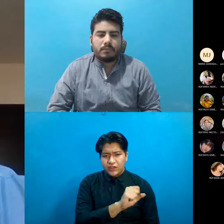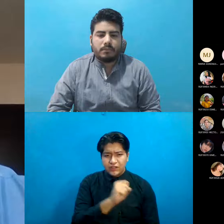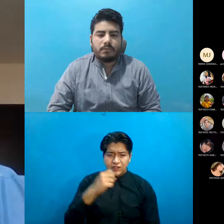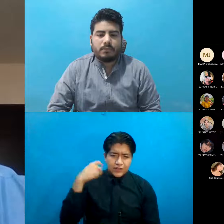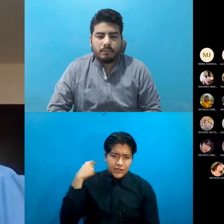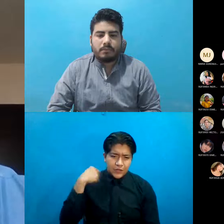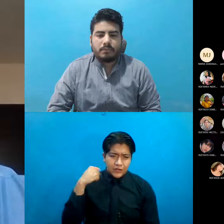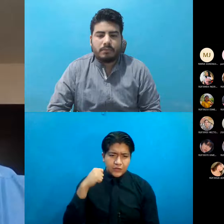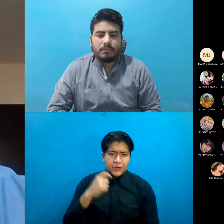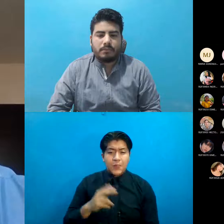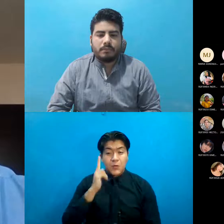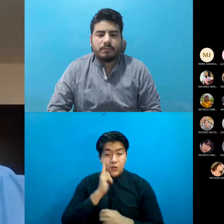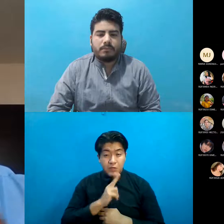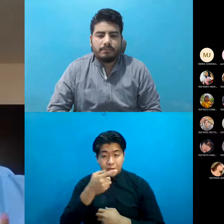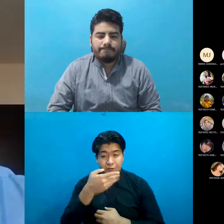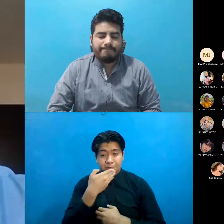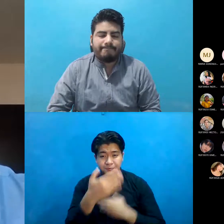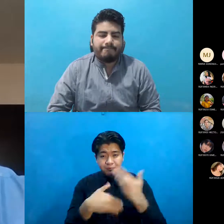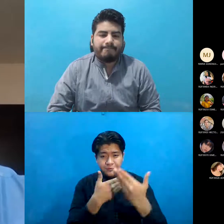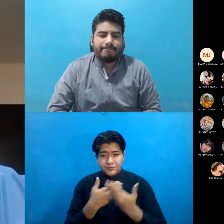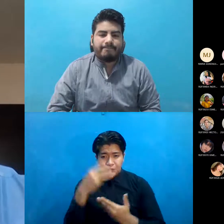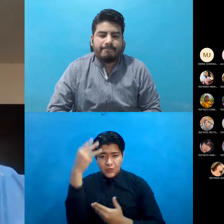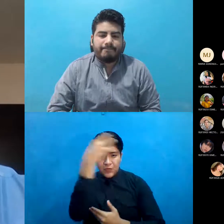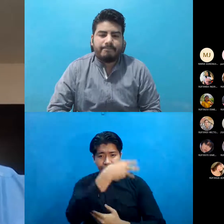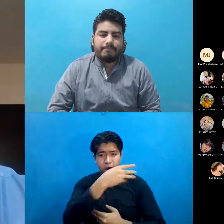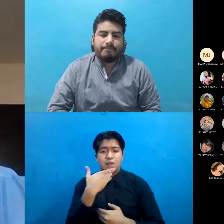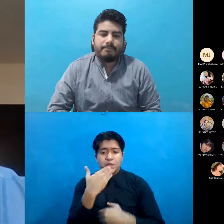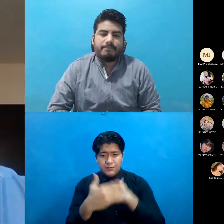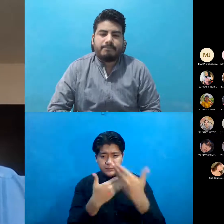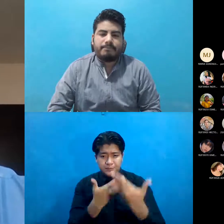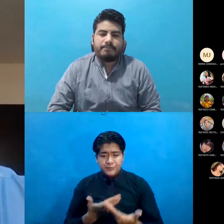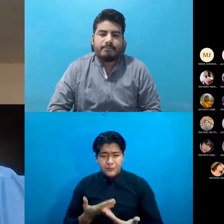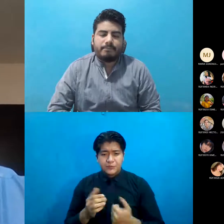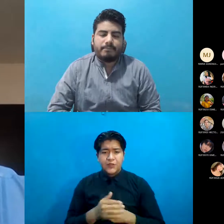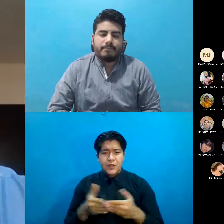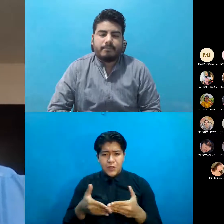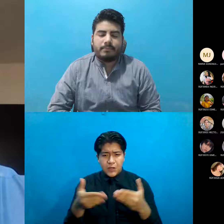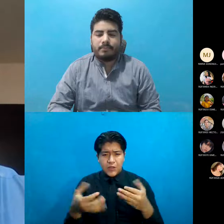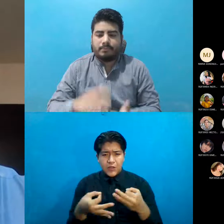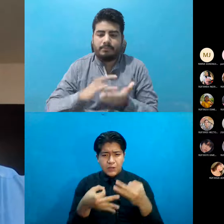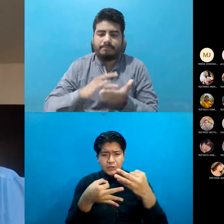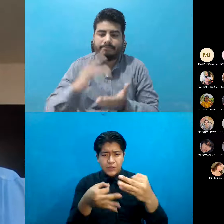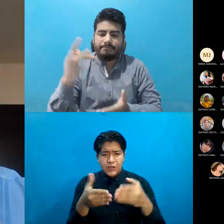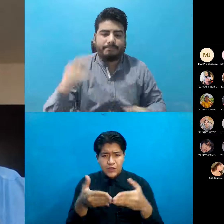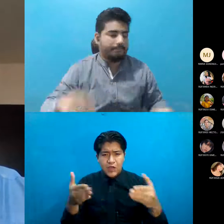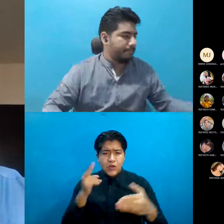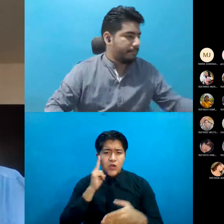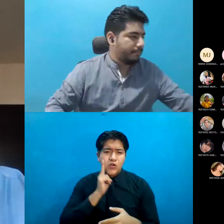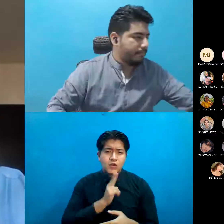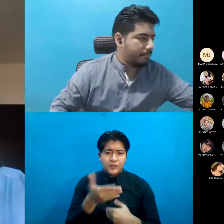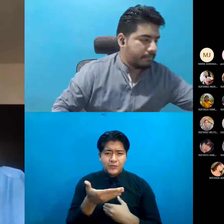bienvenido. William, bienvenido. Procedemos a darles la palabra. Iniciaremos con Norberto Ábalos.